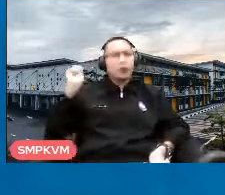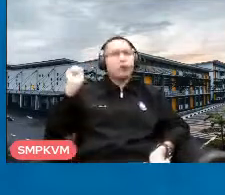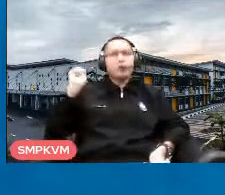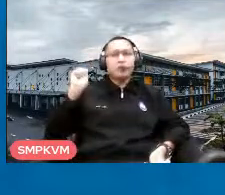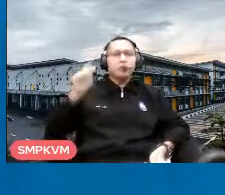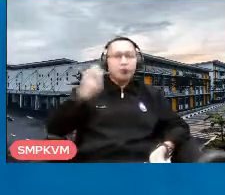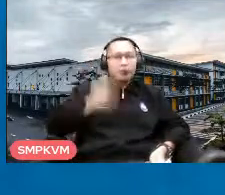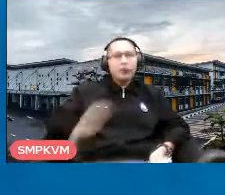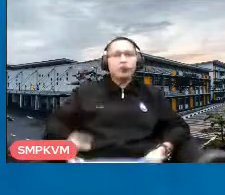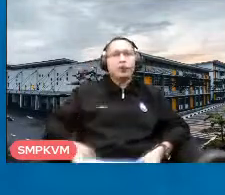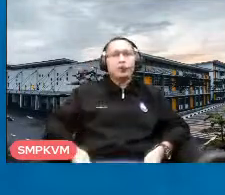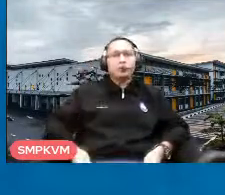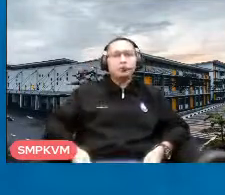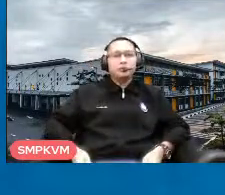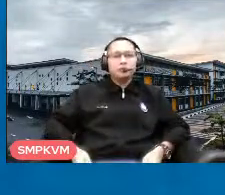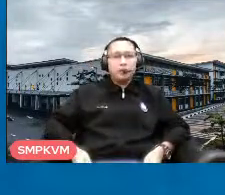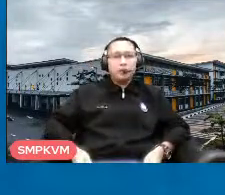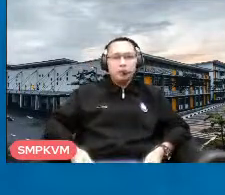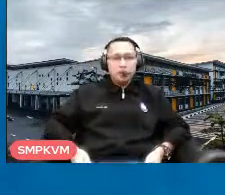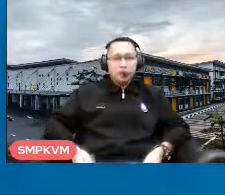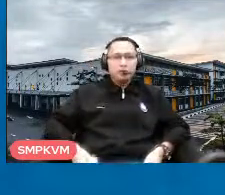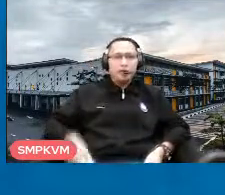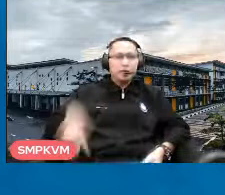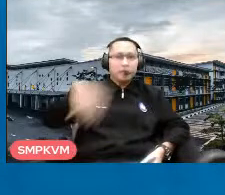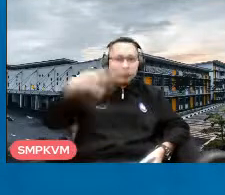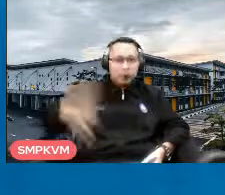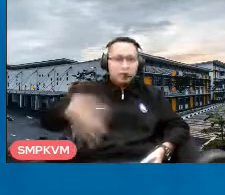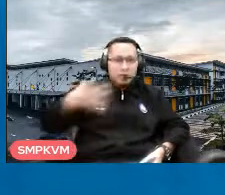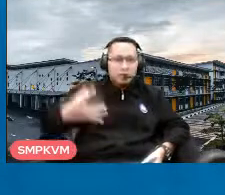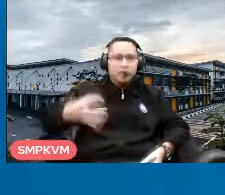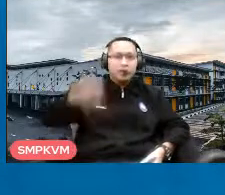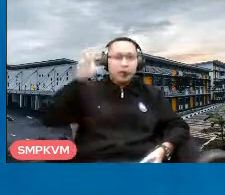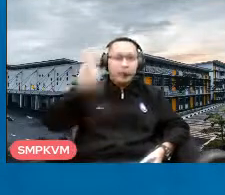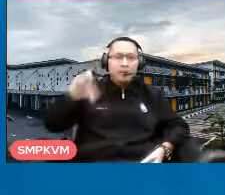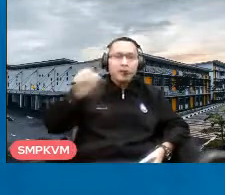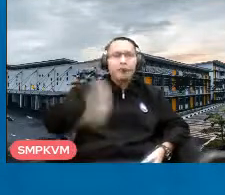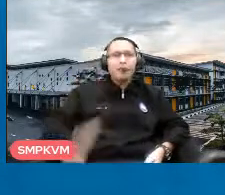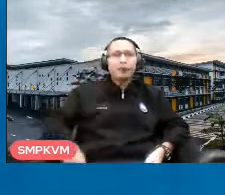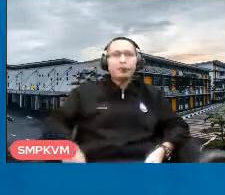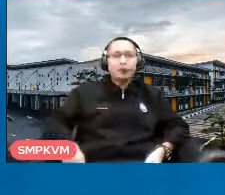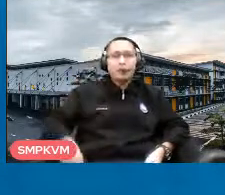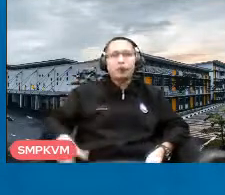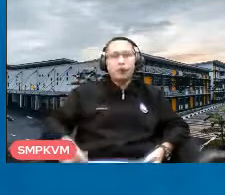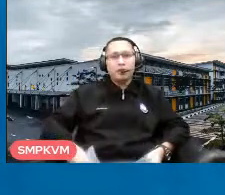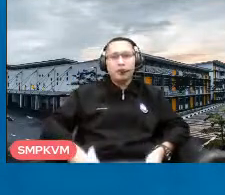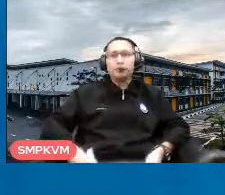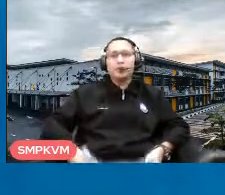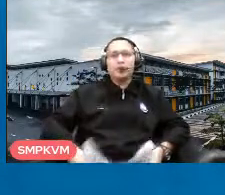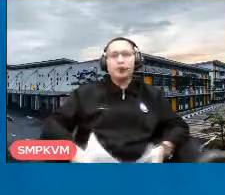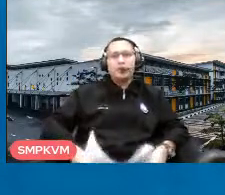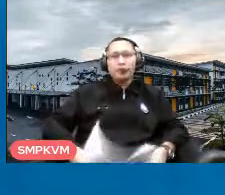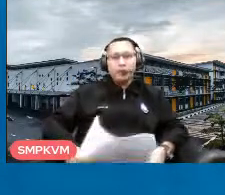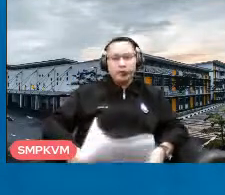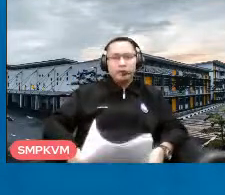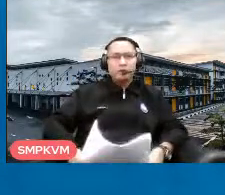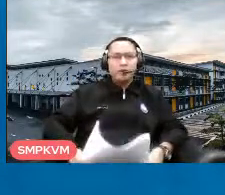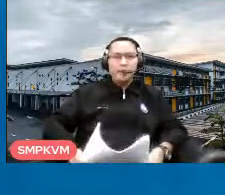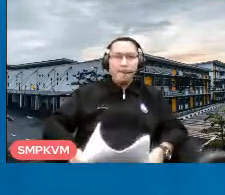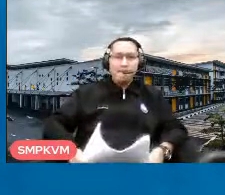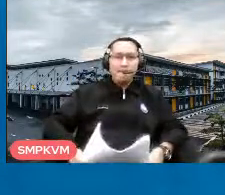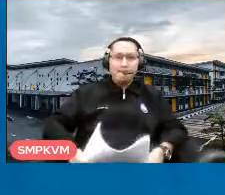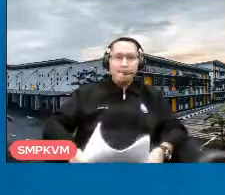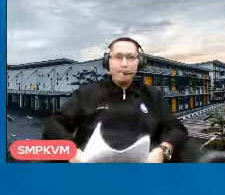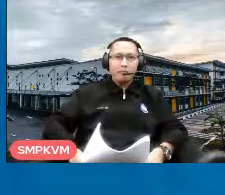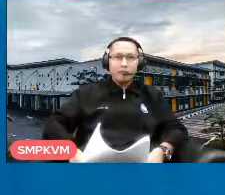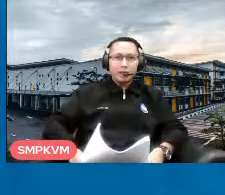corak-corak good tak boleh juga Tak bolehlah TK tak boleh tak boleh dapat saya Lampah dasar bagi UFO itu saja kita